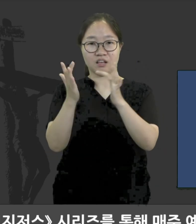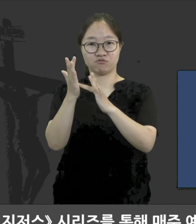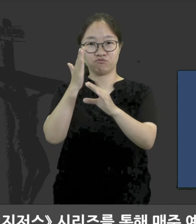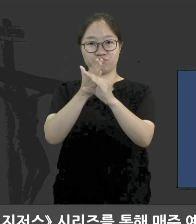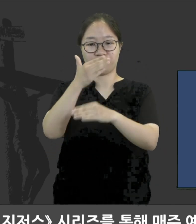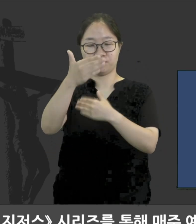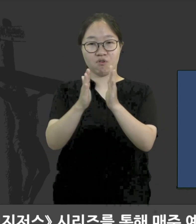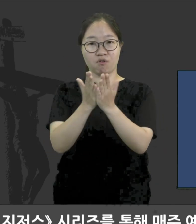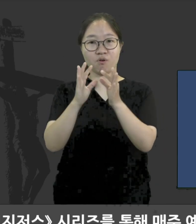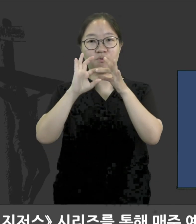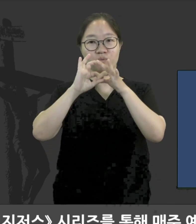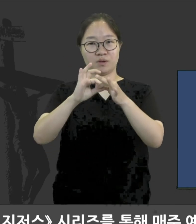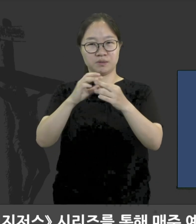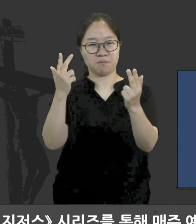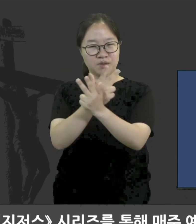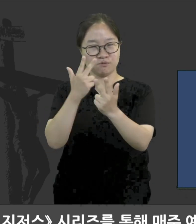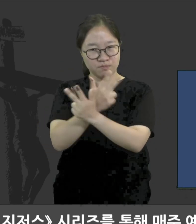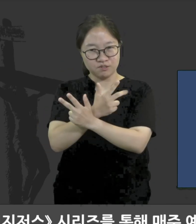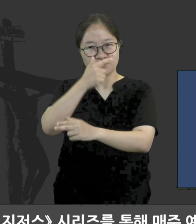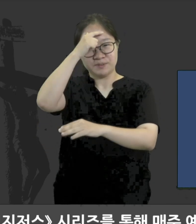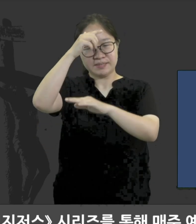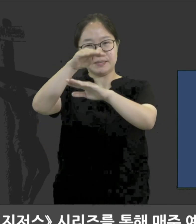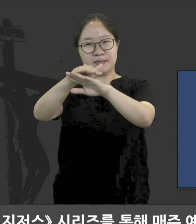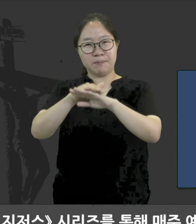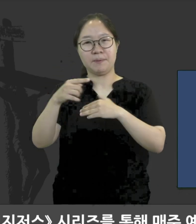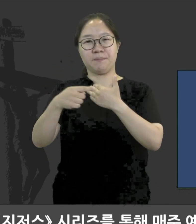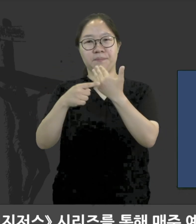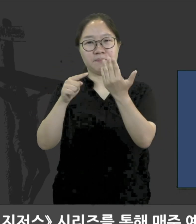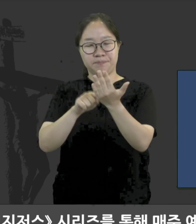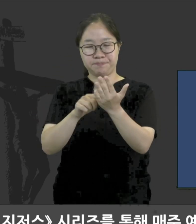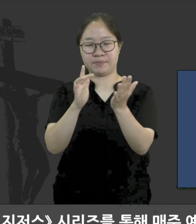시리즈를 통해 매주 예배하는 마음으로 예수님을